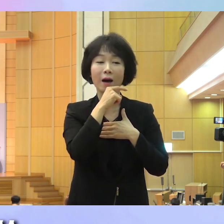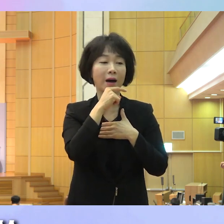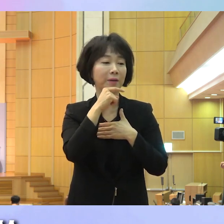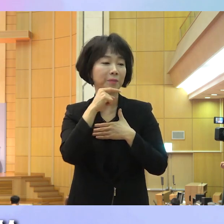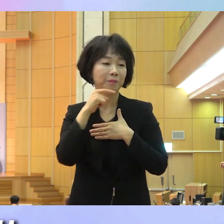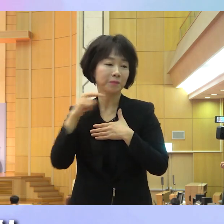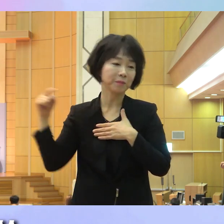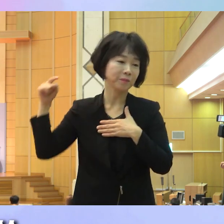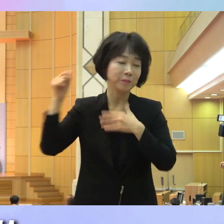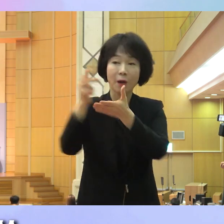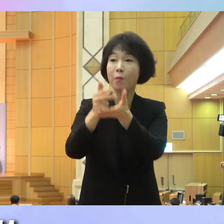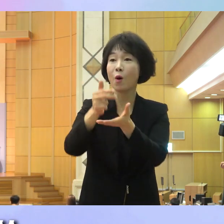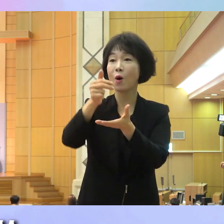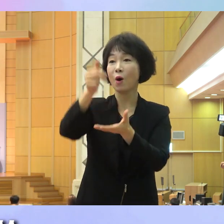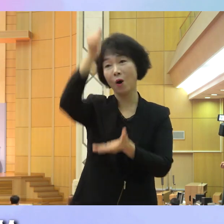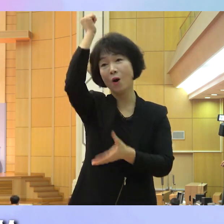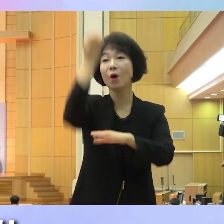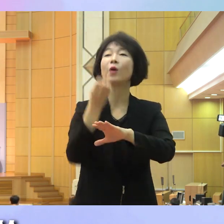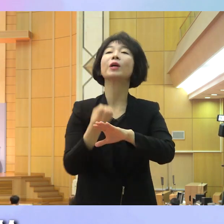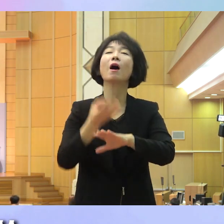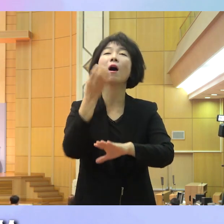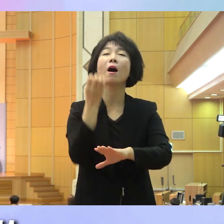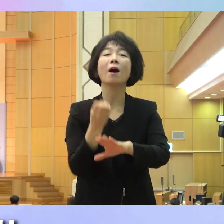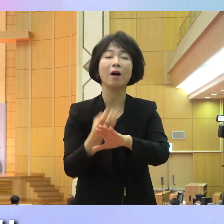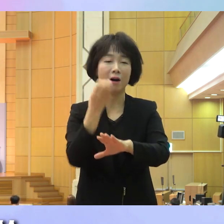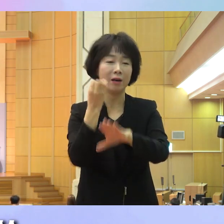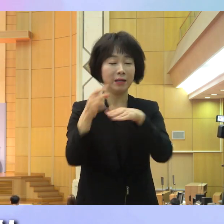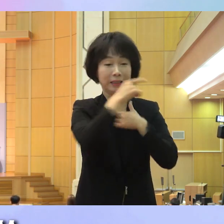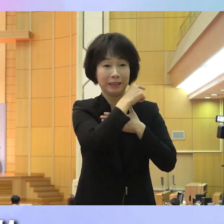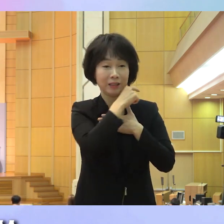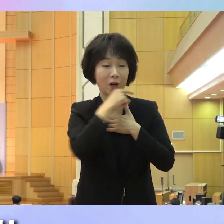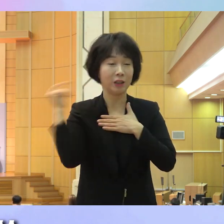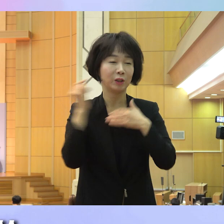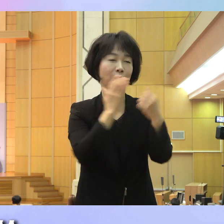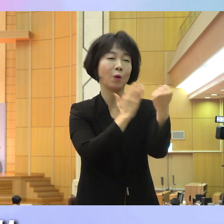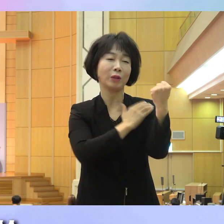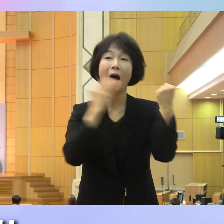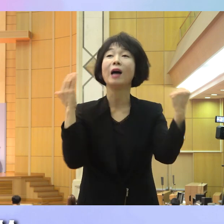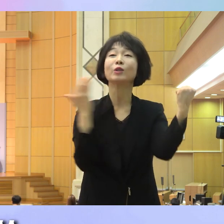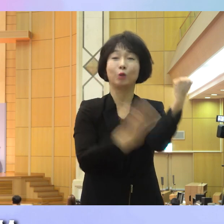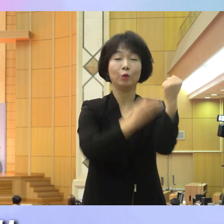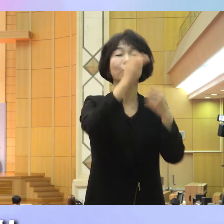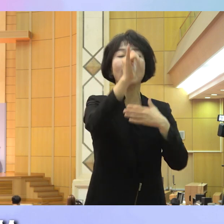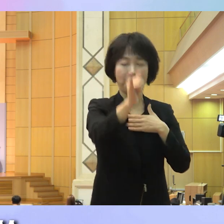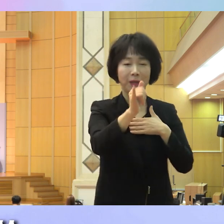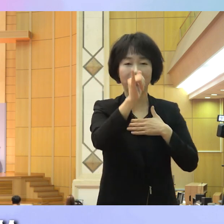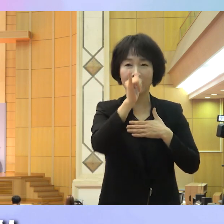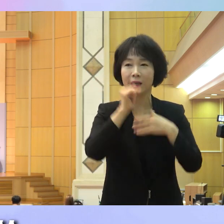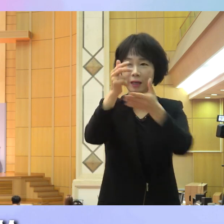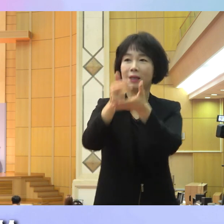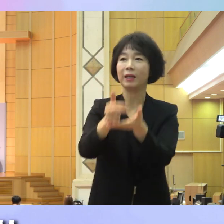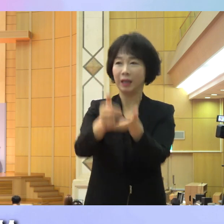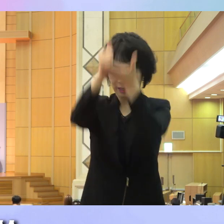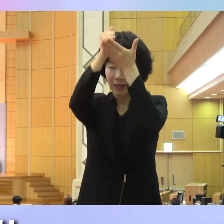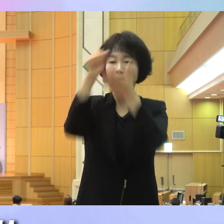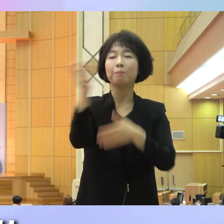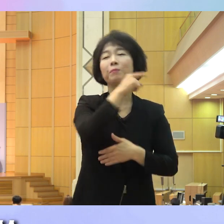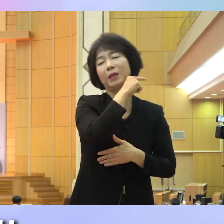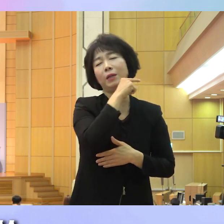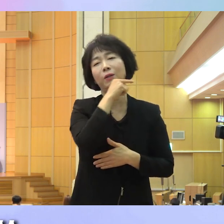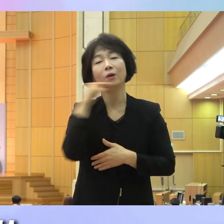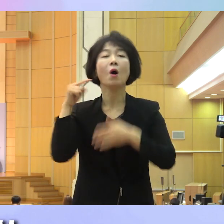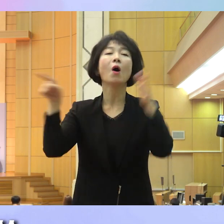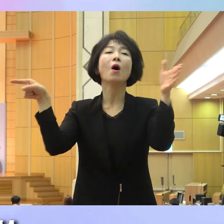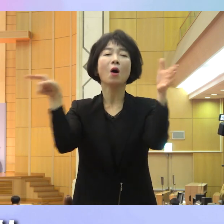또다. 주의 보혈 능력이 또다. 주의 피